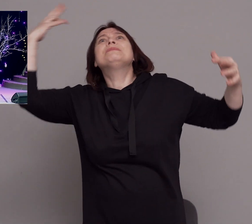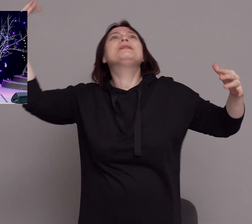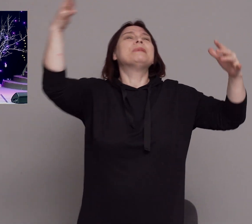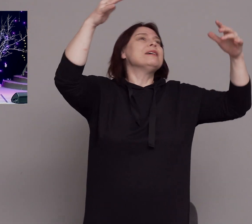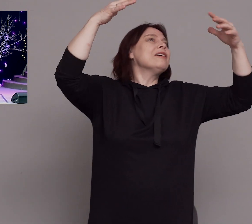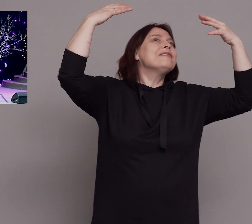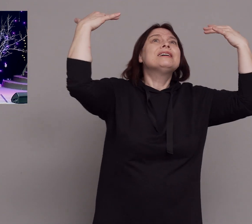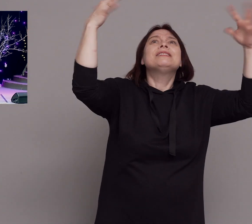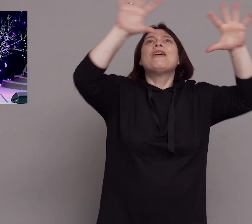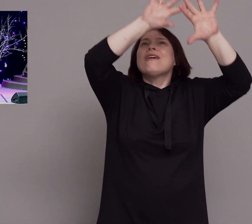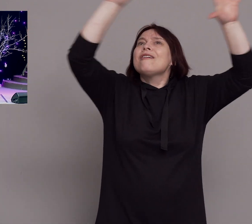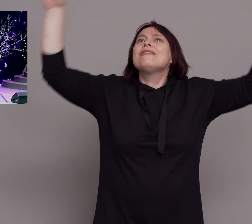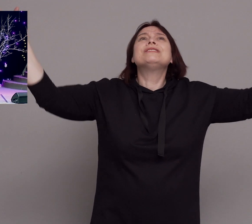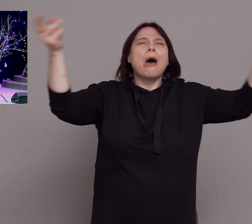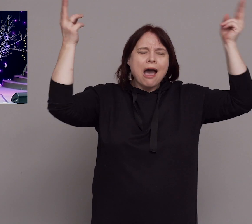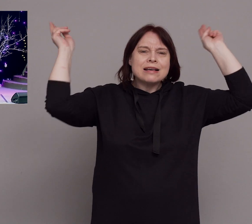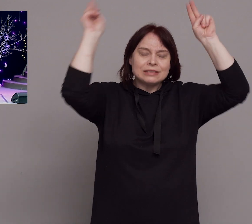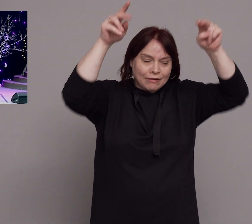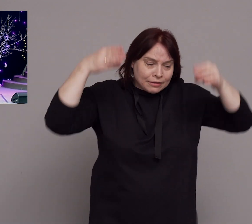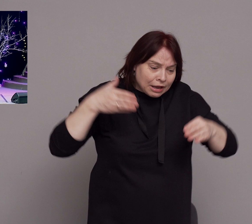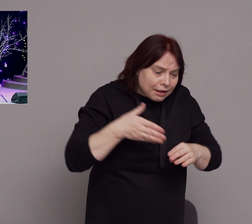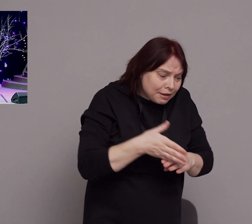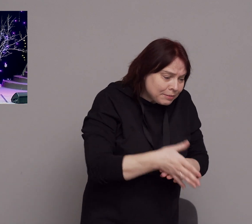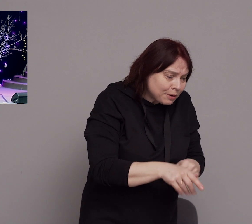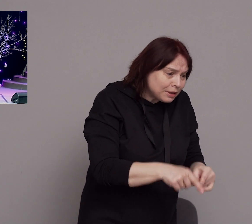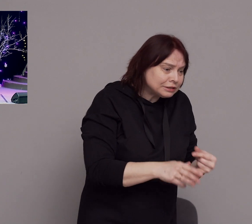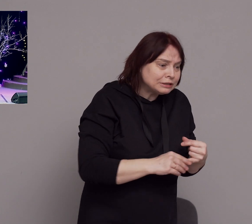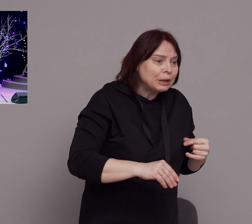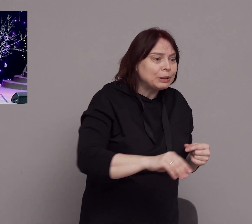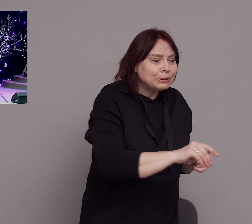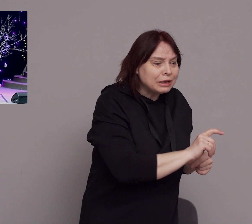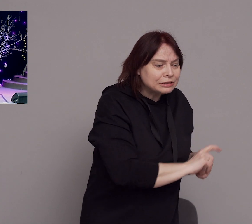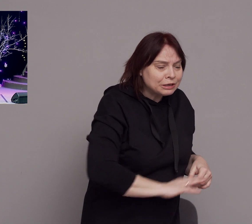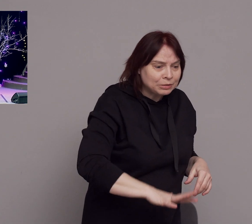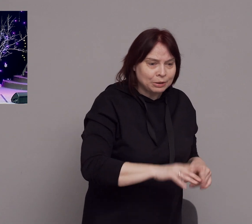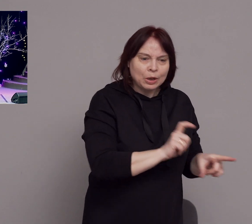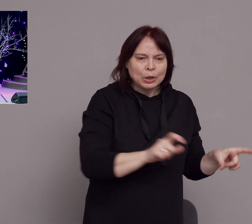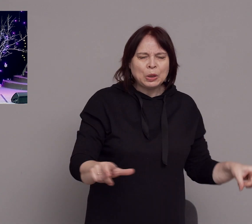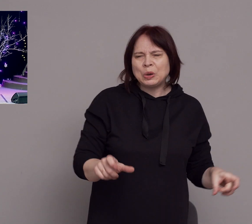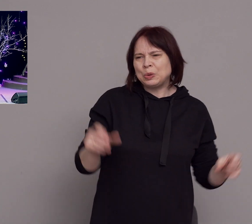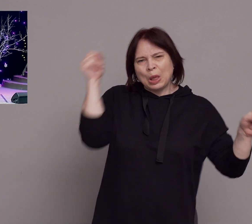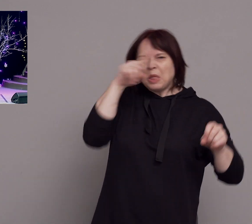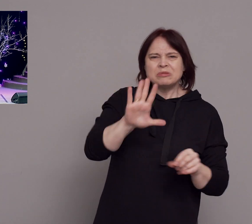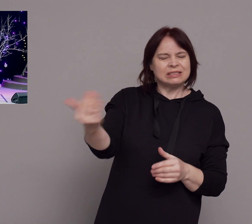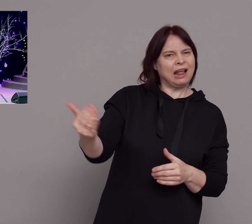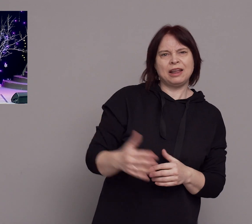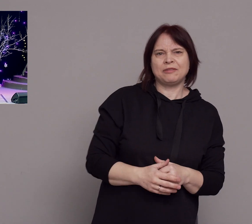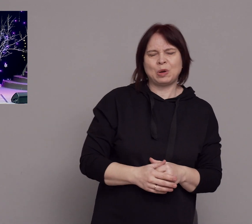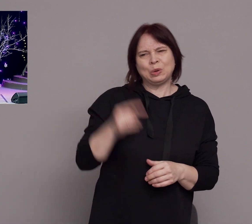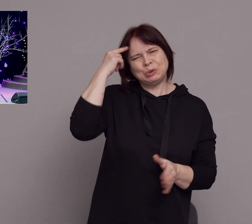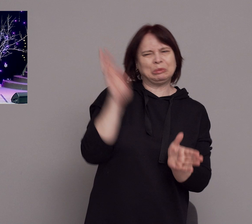человеческим признанием. Его воплощение не было принято комфортом, аплодисментами